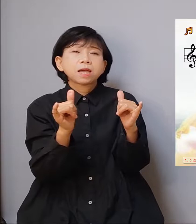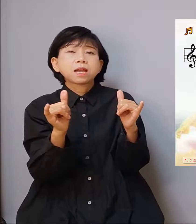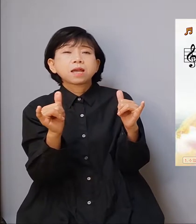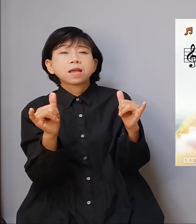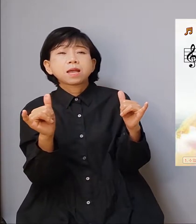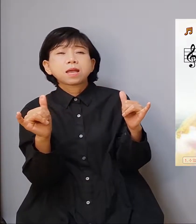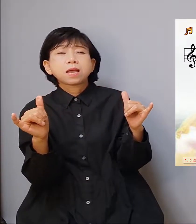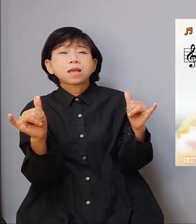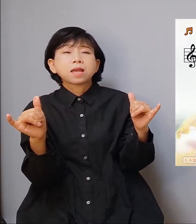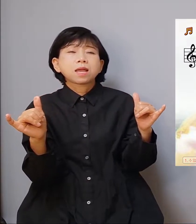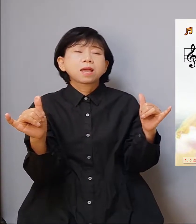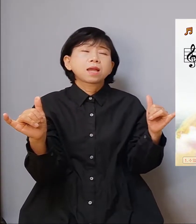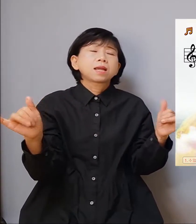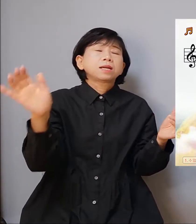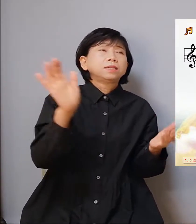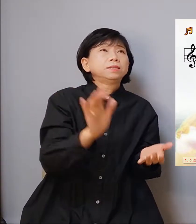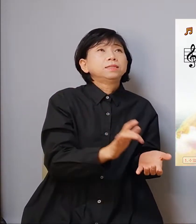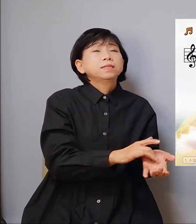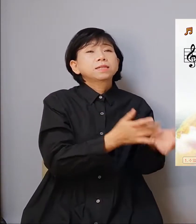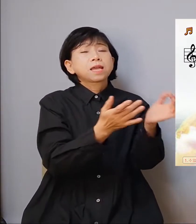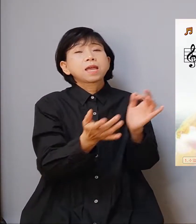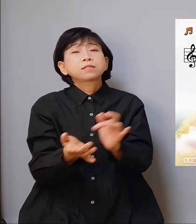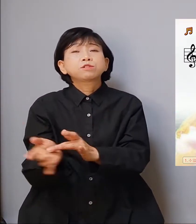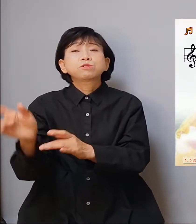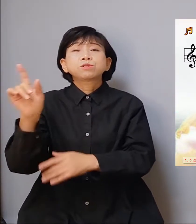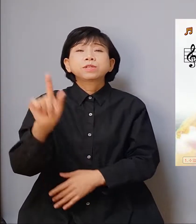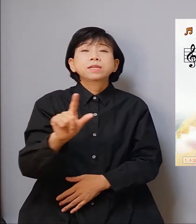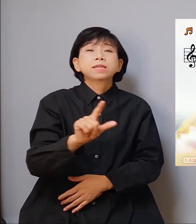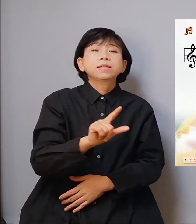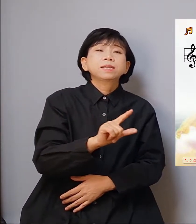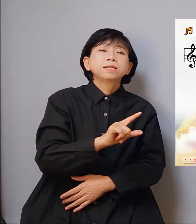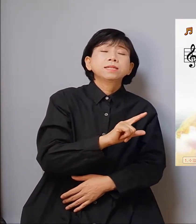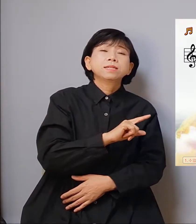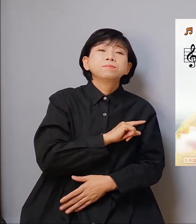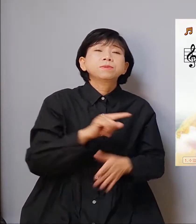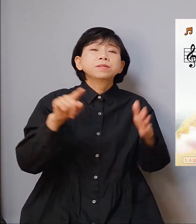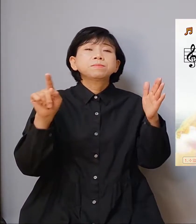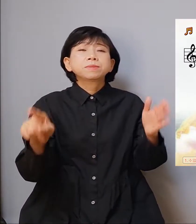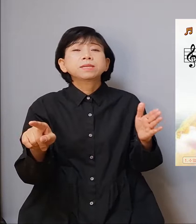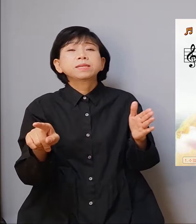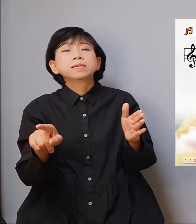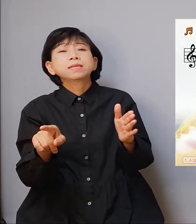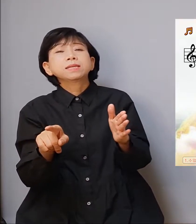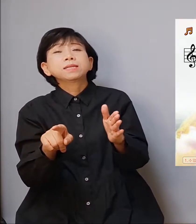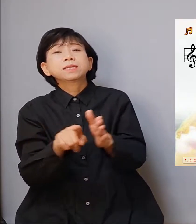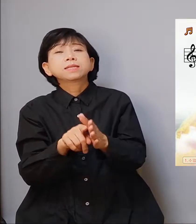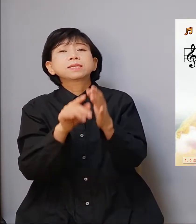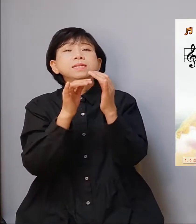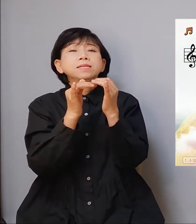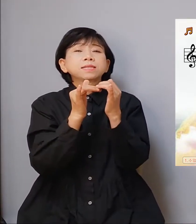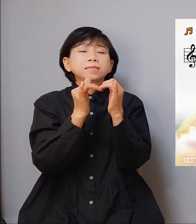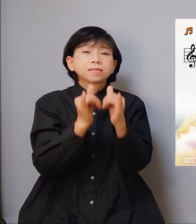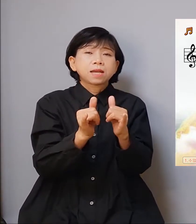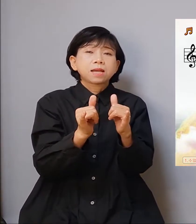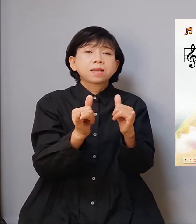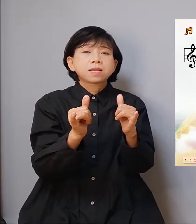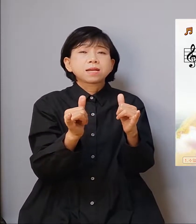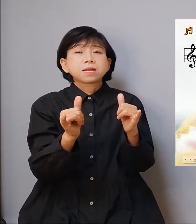부르는 자 예수 이름을